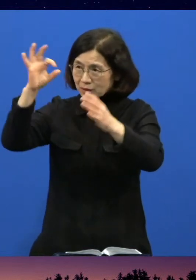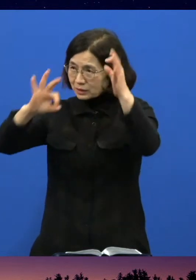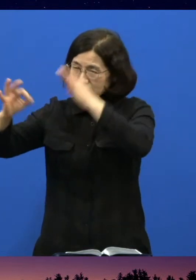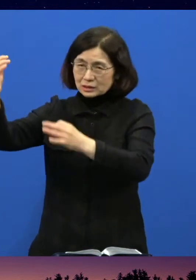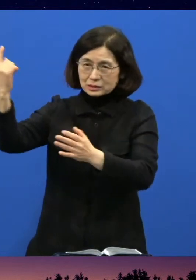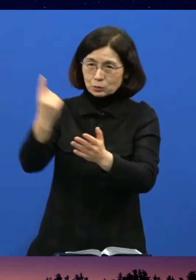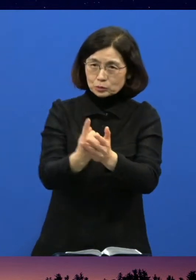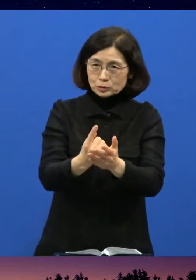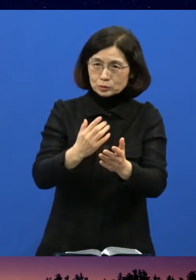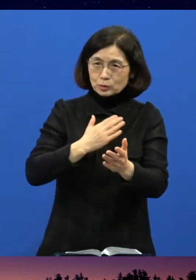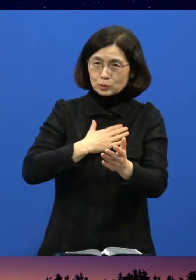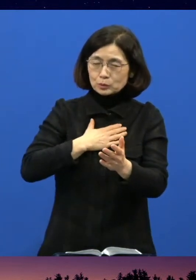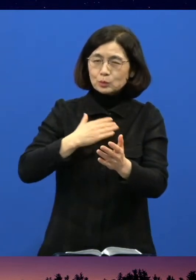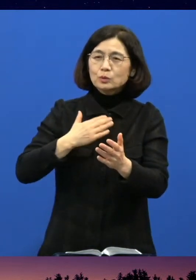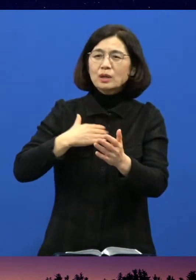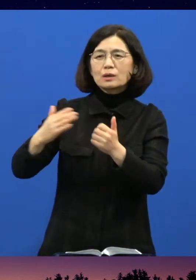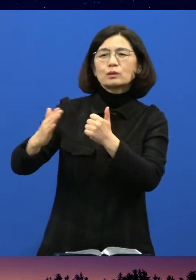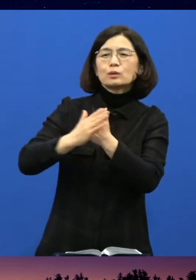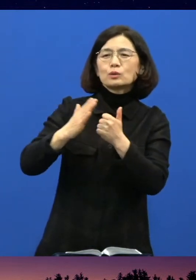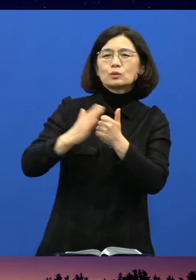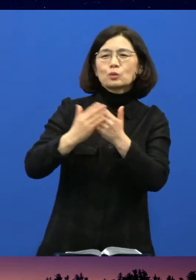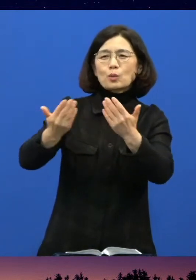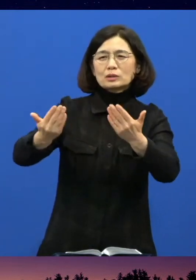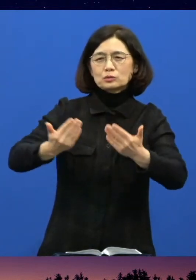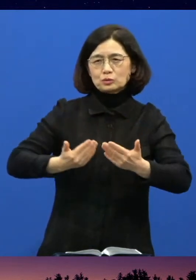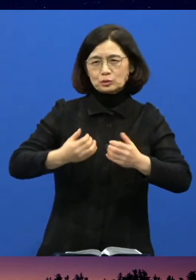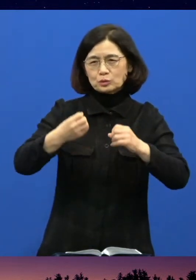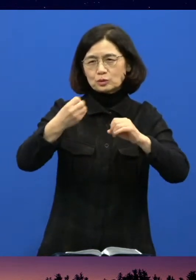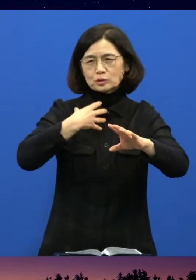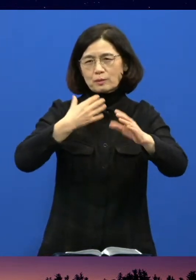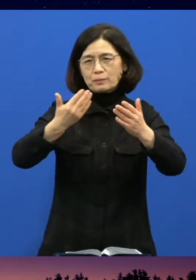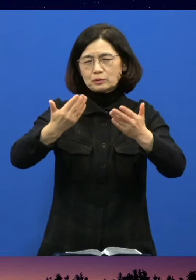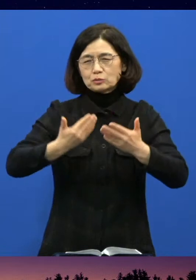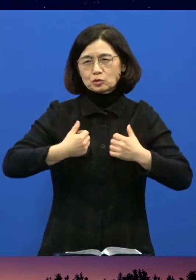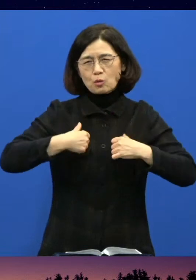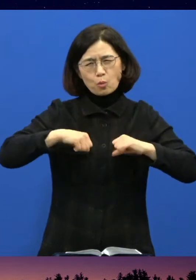우리를 포기하지 않게 하시는 하나님.